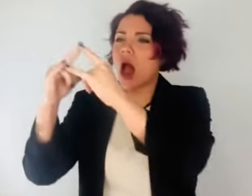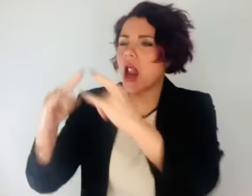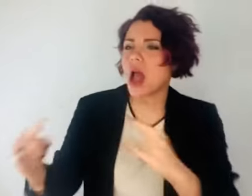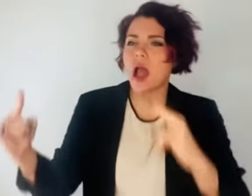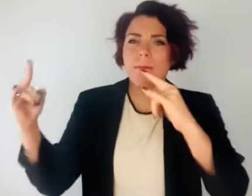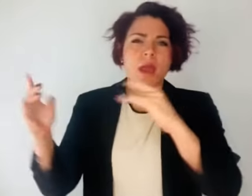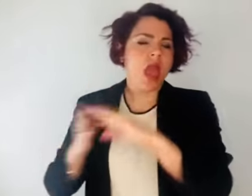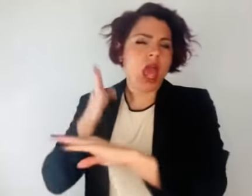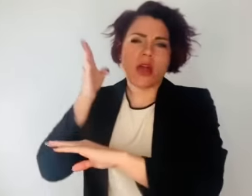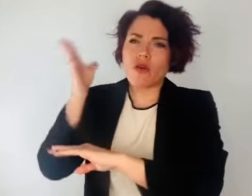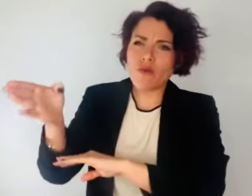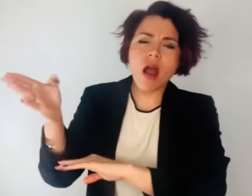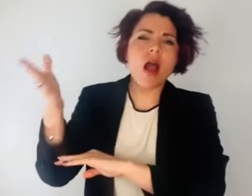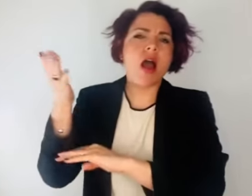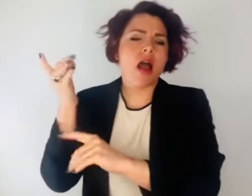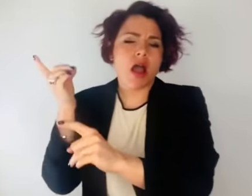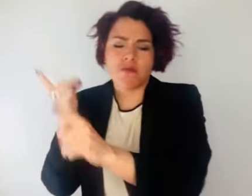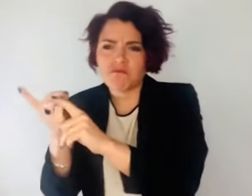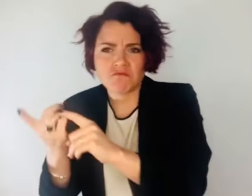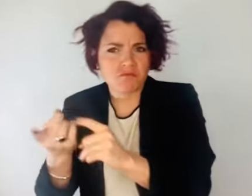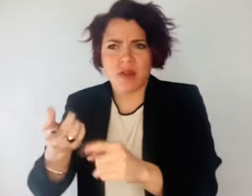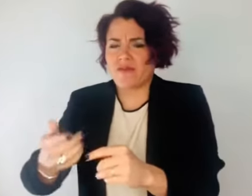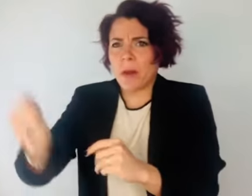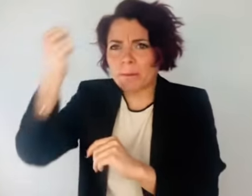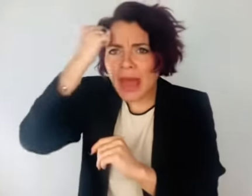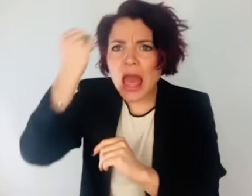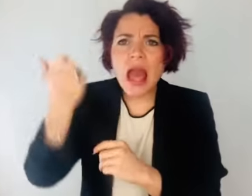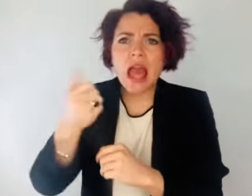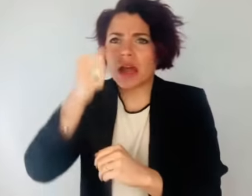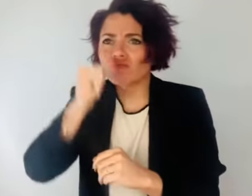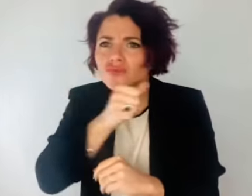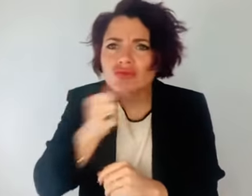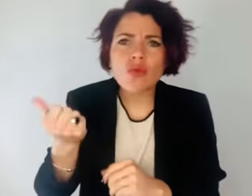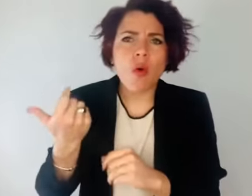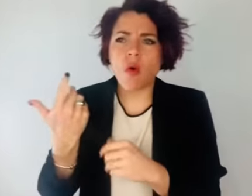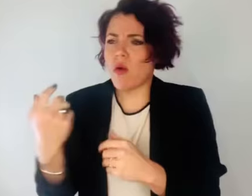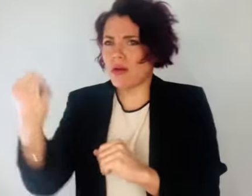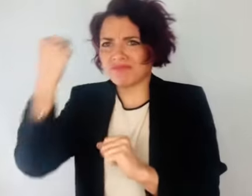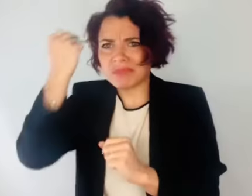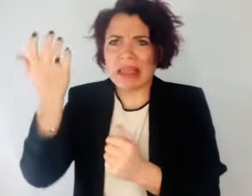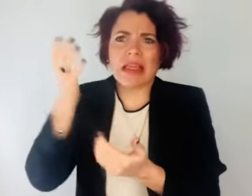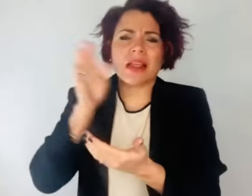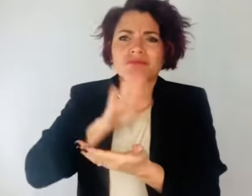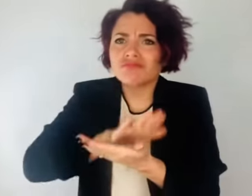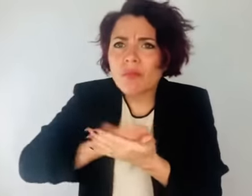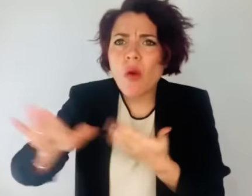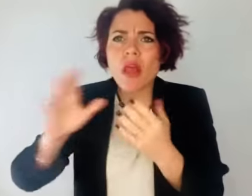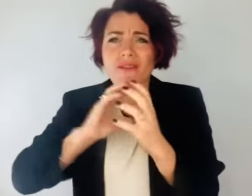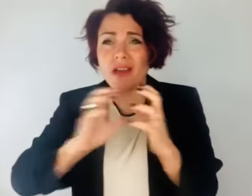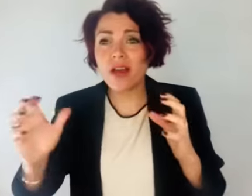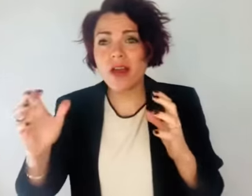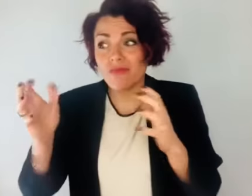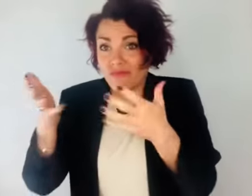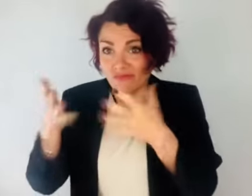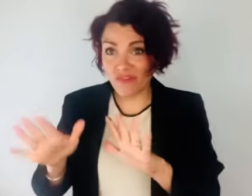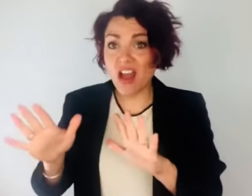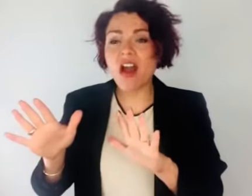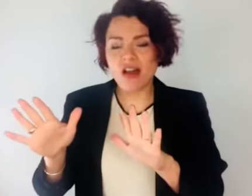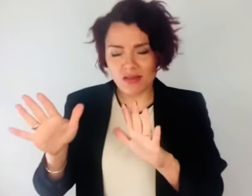di campeggio di ritiro e ti purifichi ti penti digiuni preghi e poi ti concedo il perdono del signore